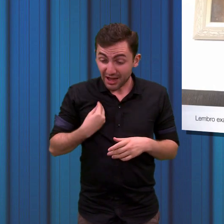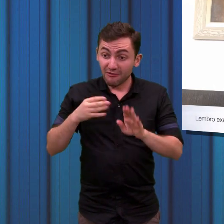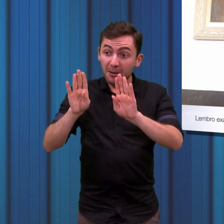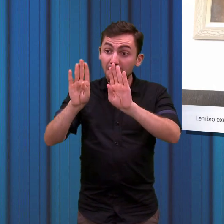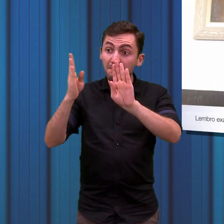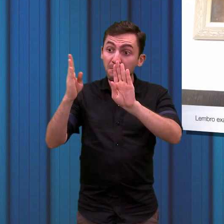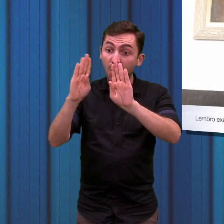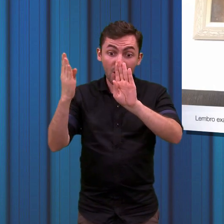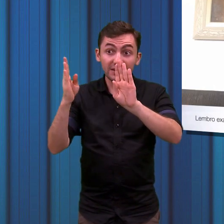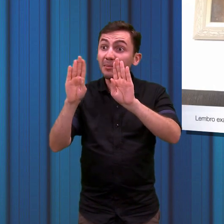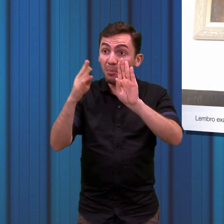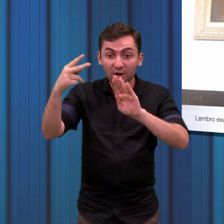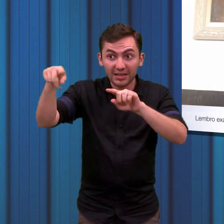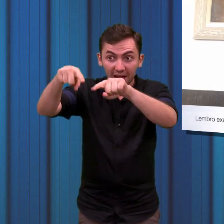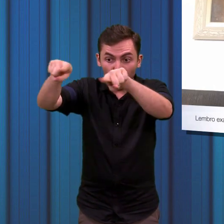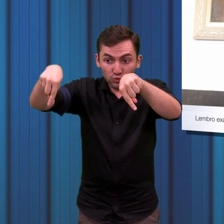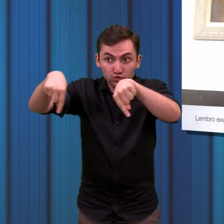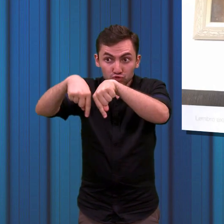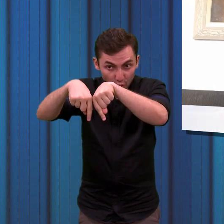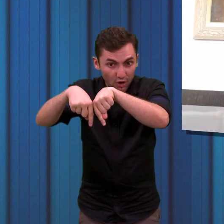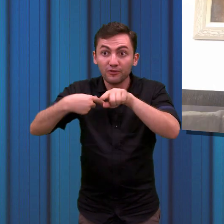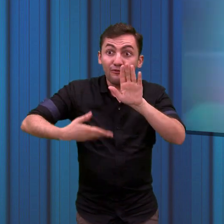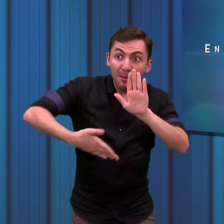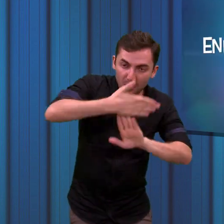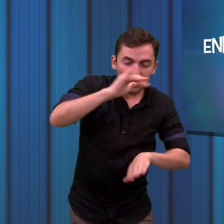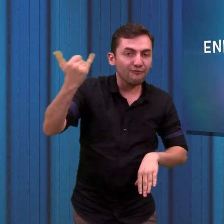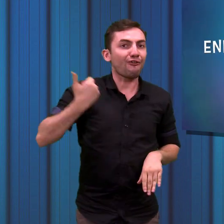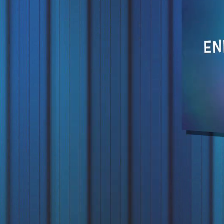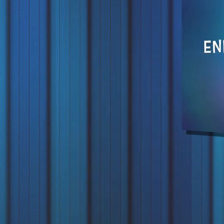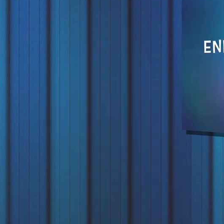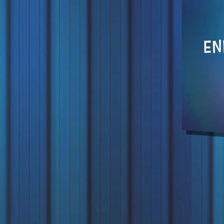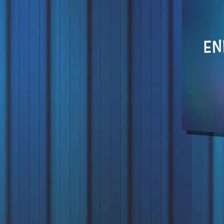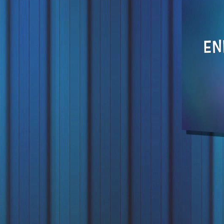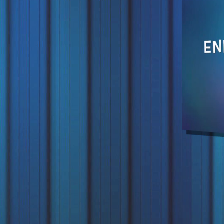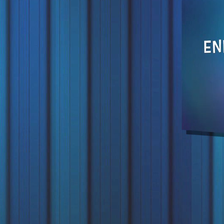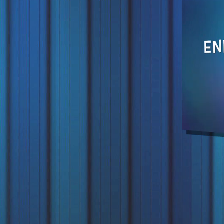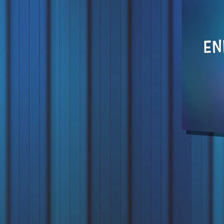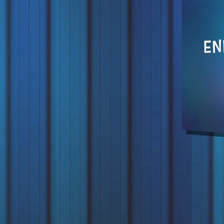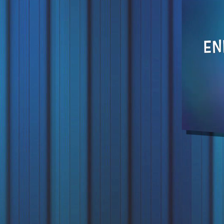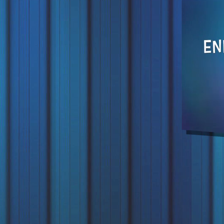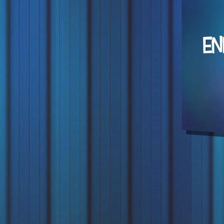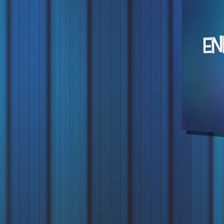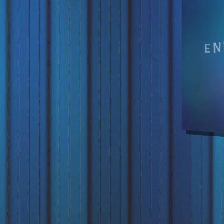na porta do consultório para ir embora.